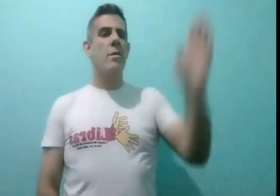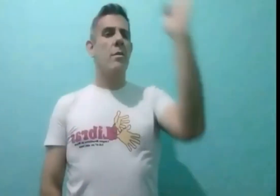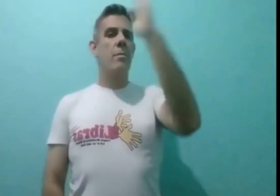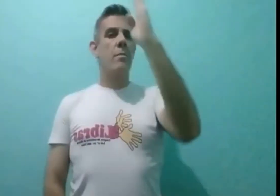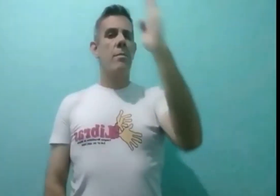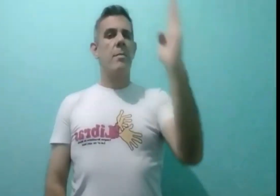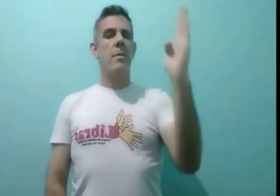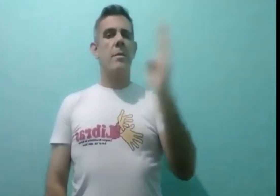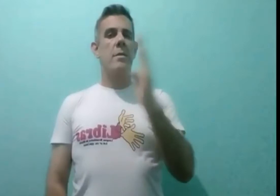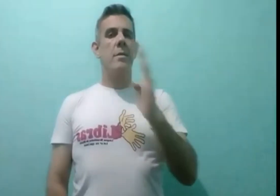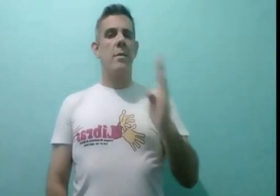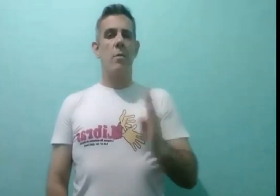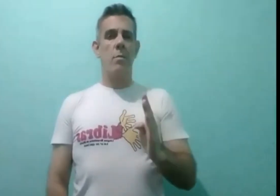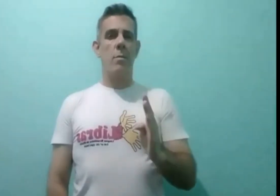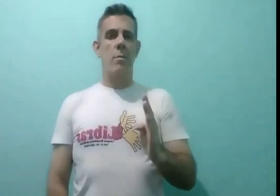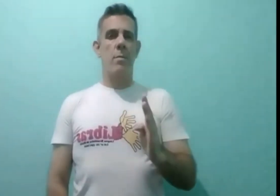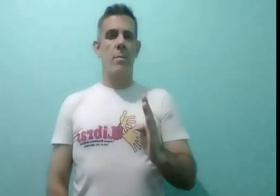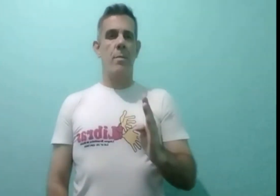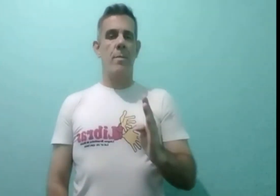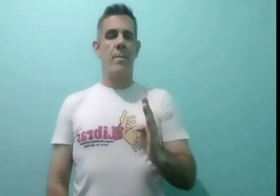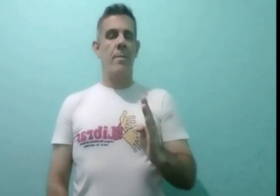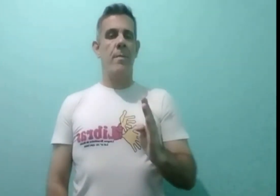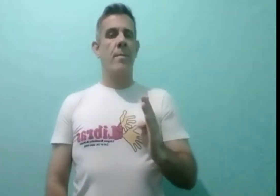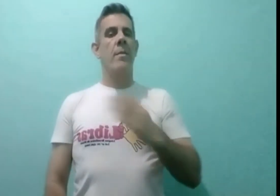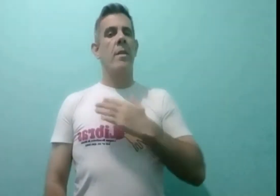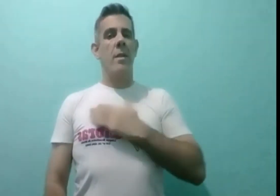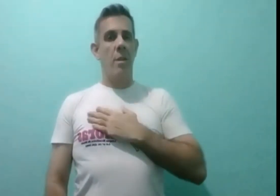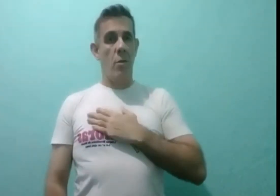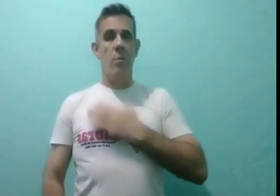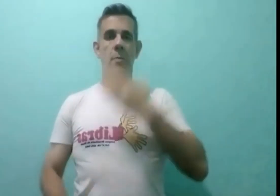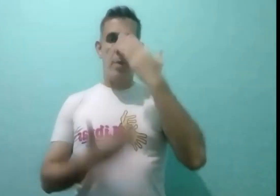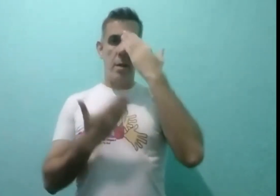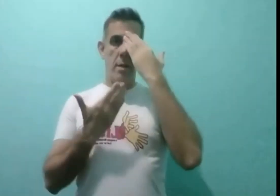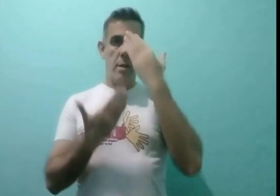né, reconhecendo a língua brasileira de sinais.